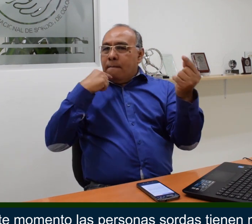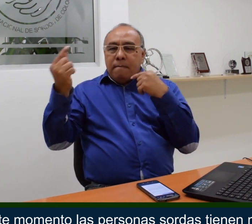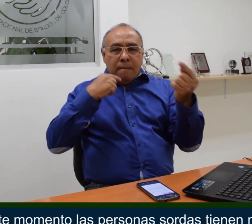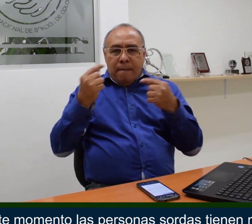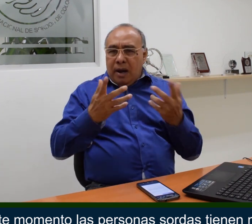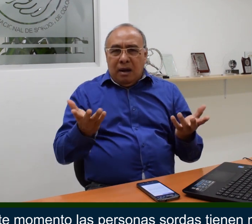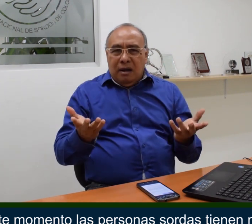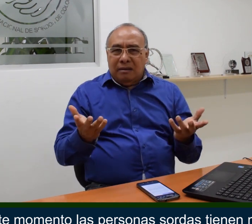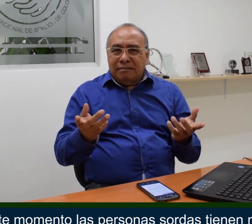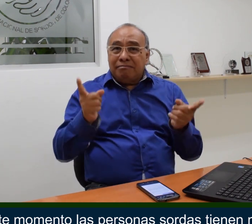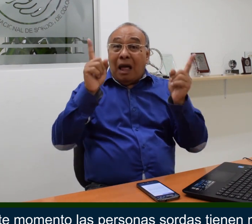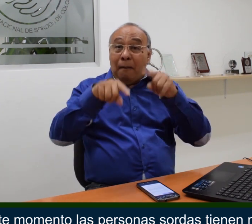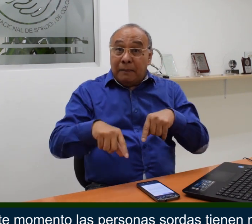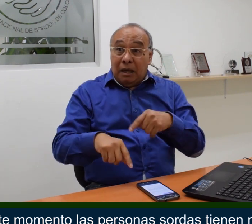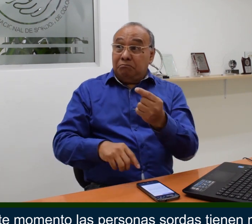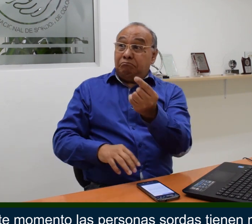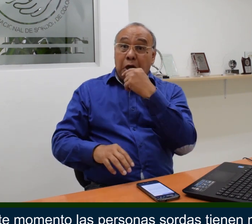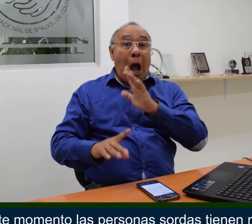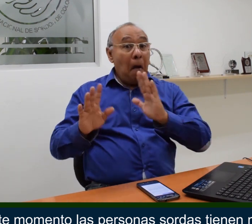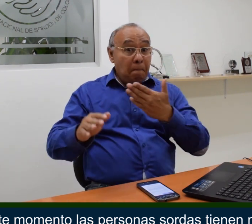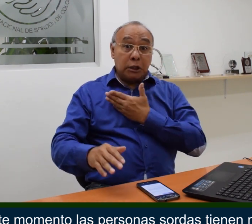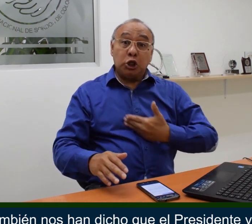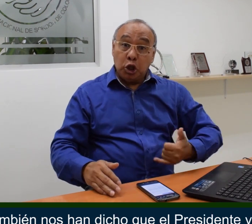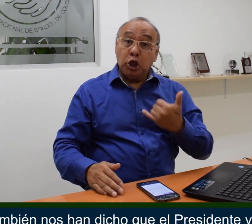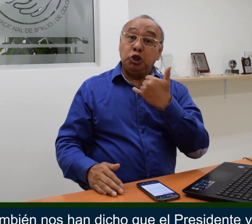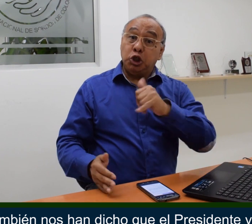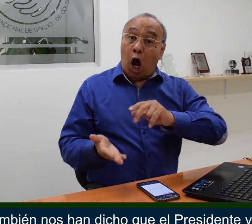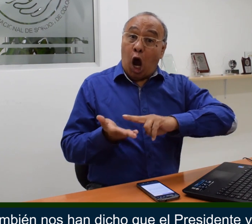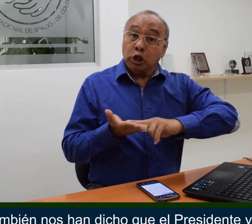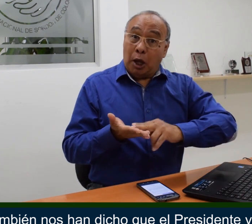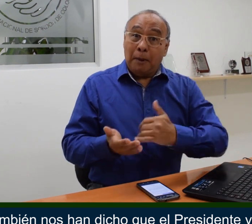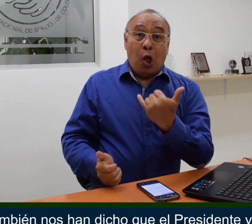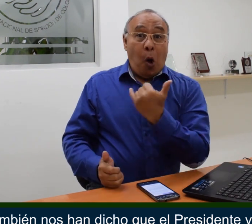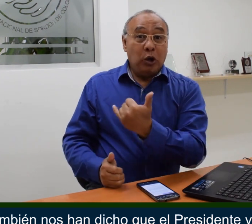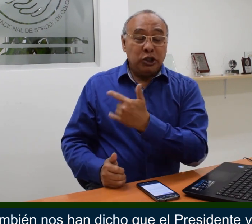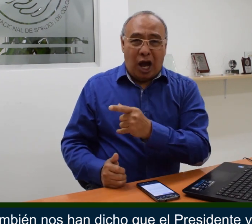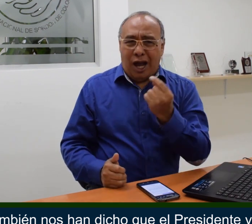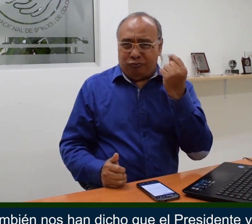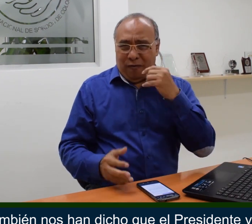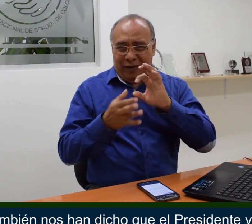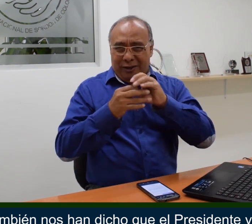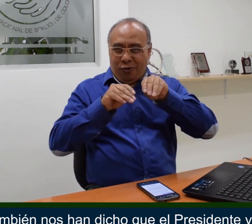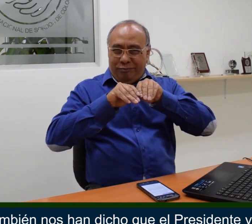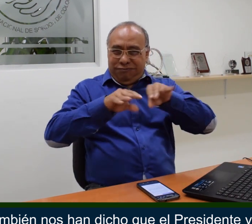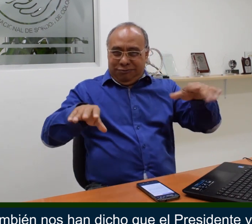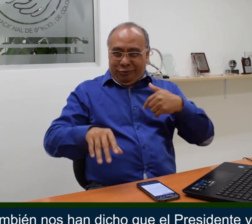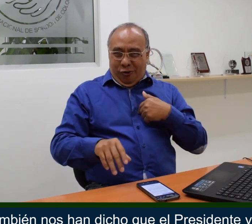tienen muchas quejas y piden a Fenascol que hagamos algo. También nos han dicho que el presidente ya tiene intérprete. En el último video